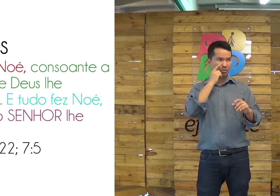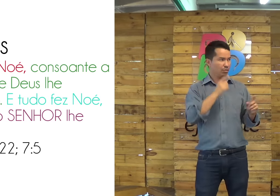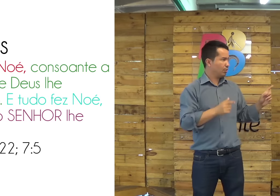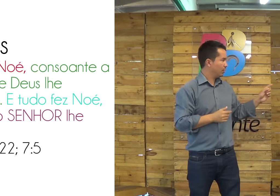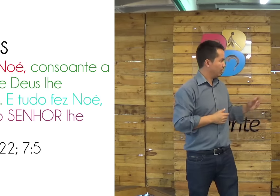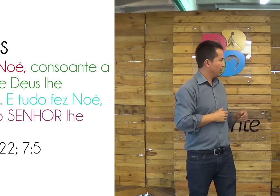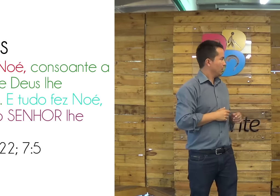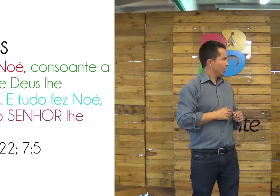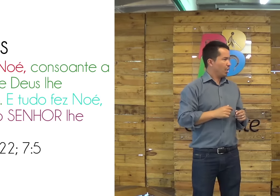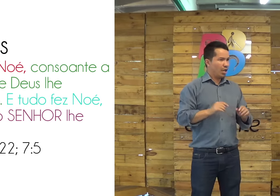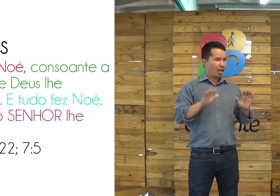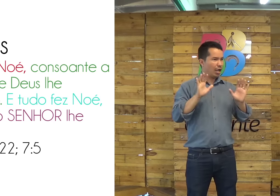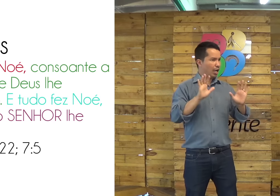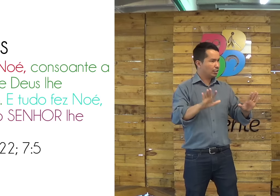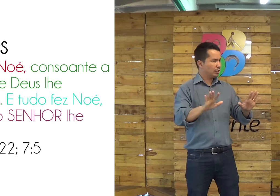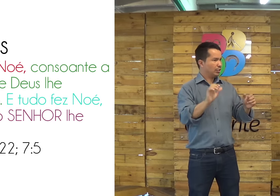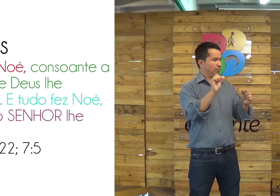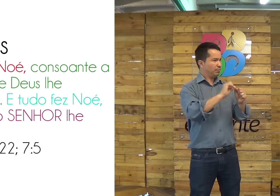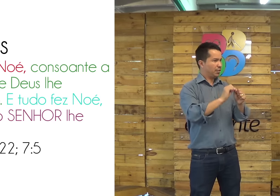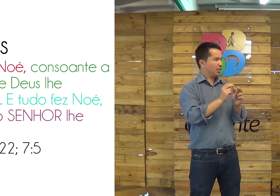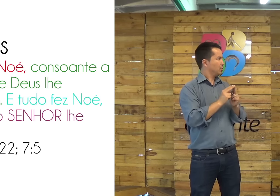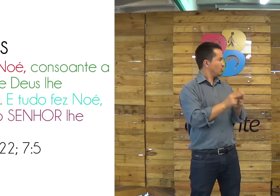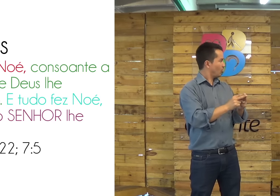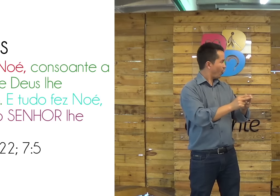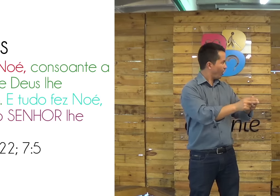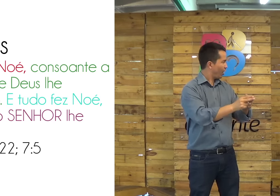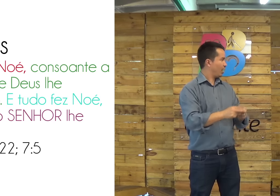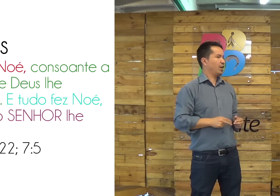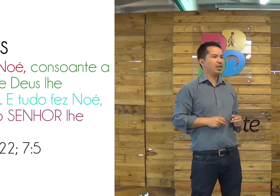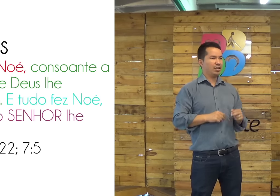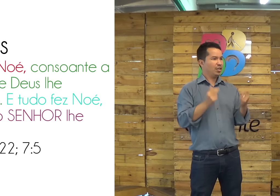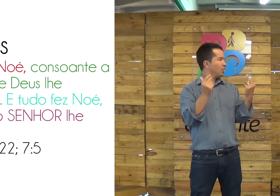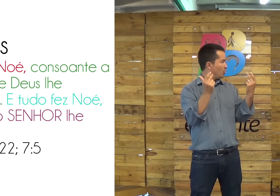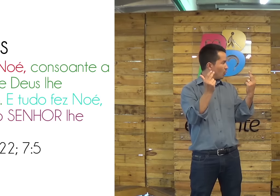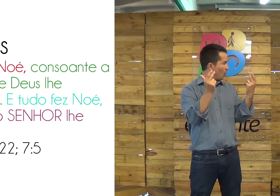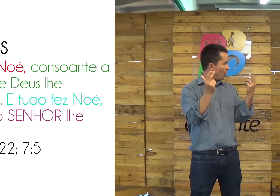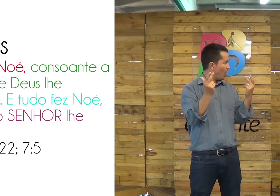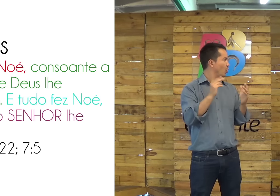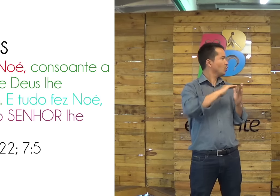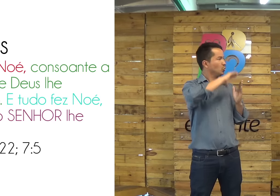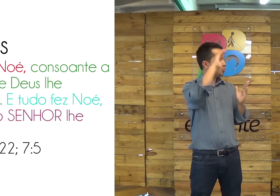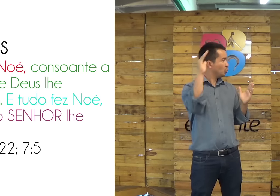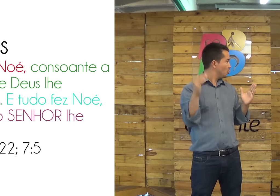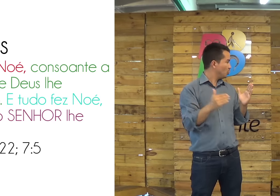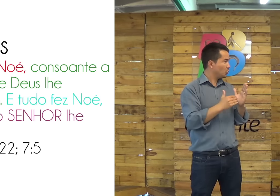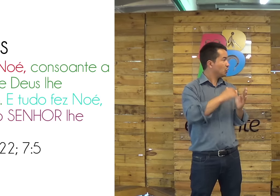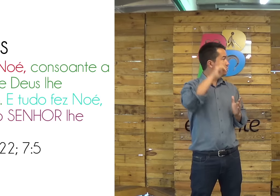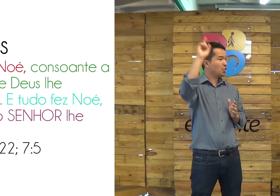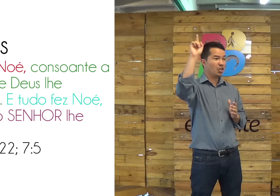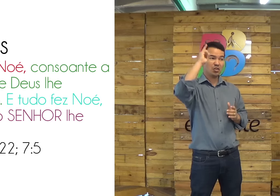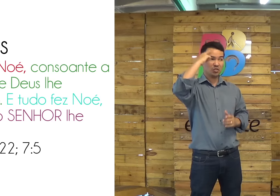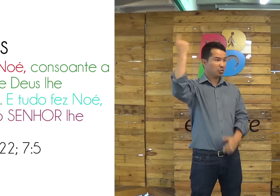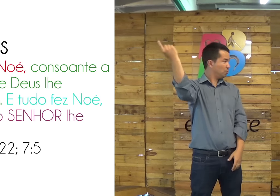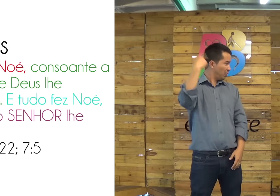um pouquinho difícil né Então assim Fez Noé consoante a tudo que Deus l